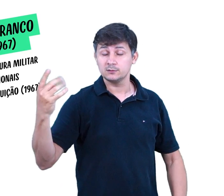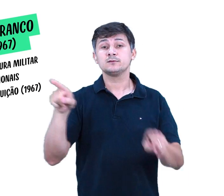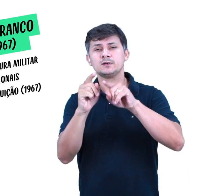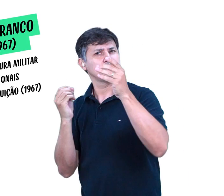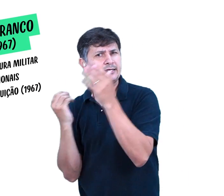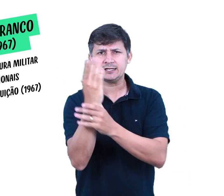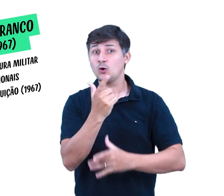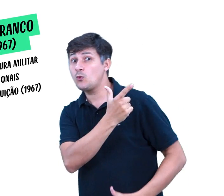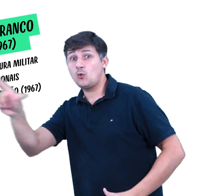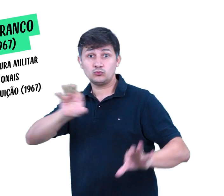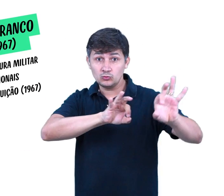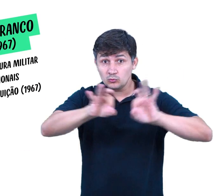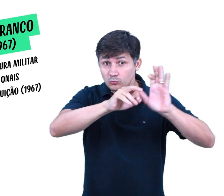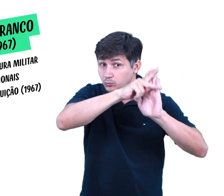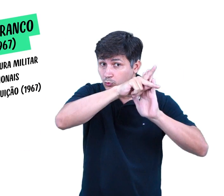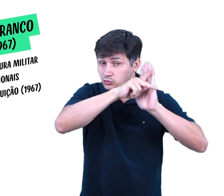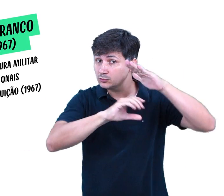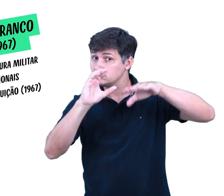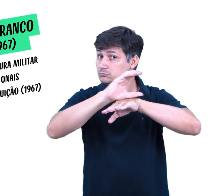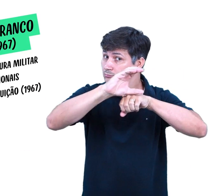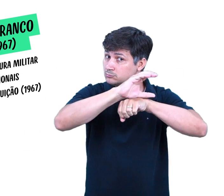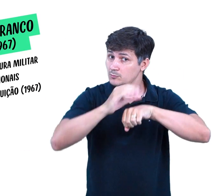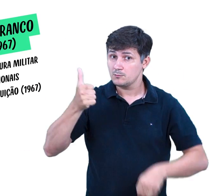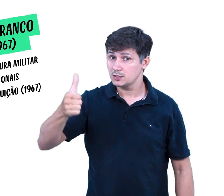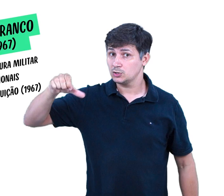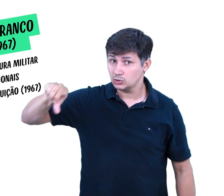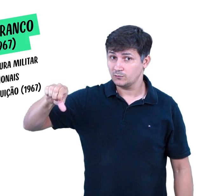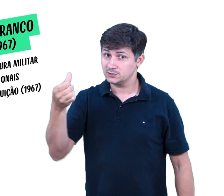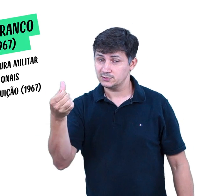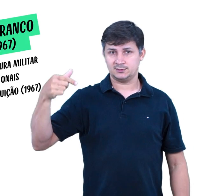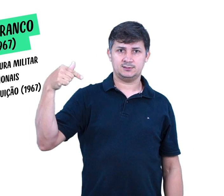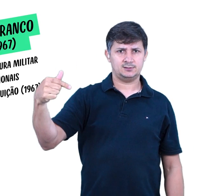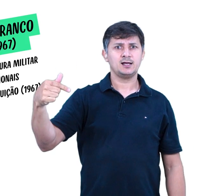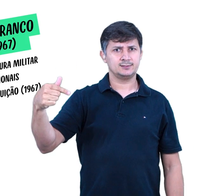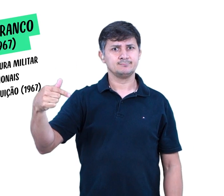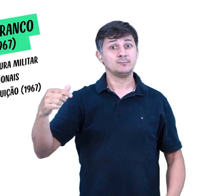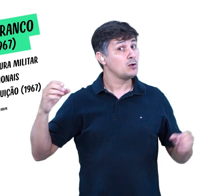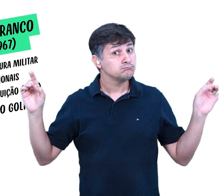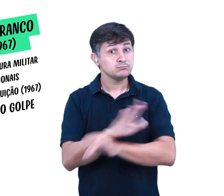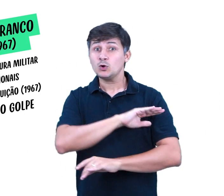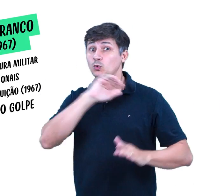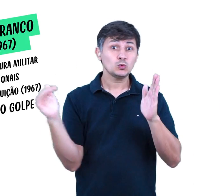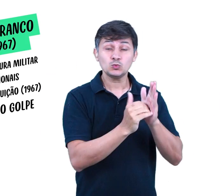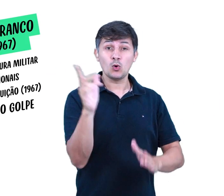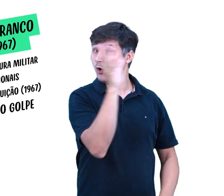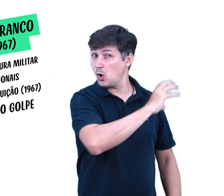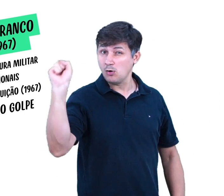e promulga o novo projeto constitucional em 1967, legitimando o golpe.